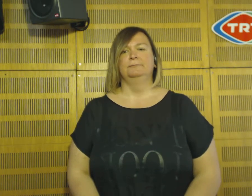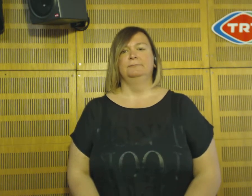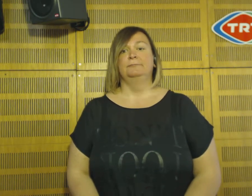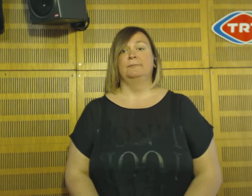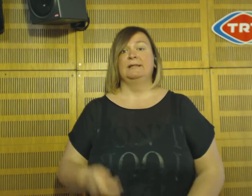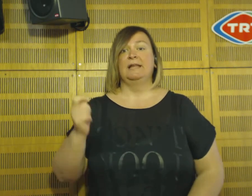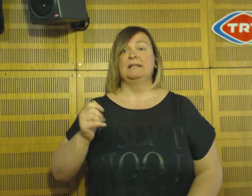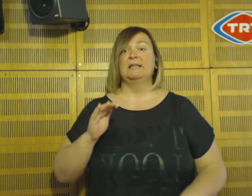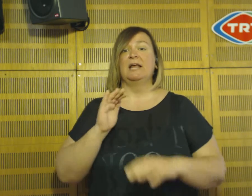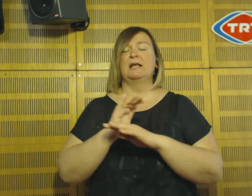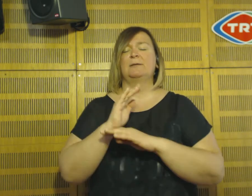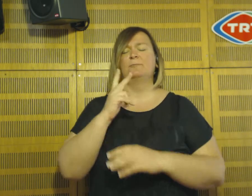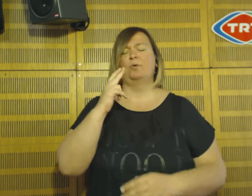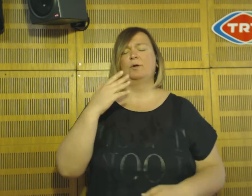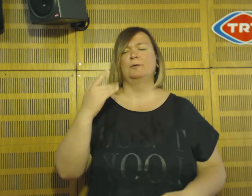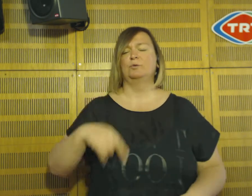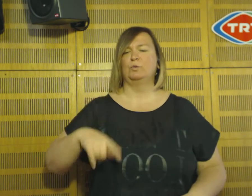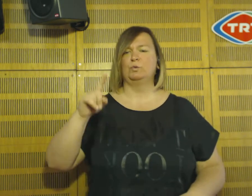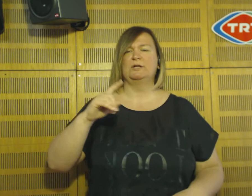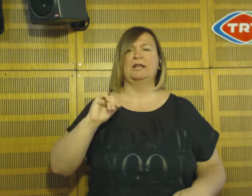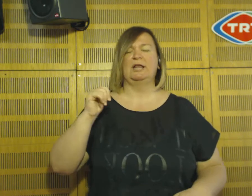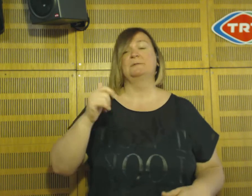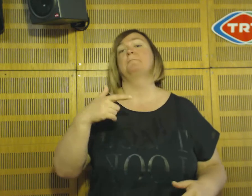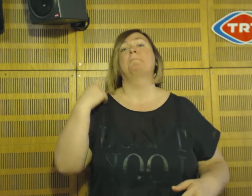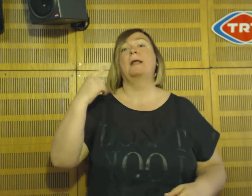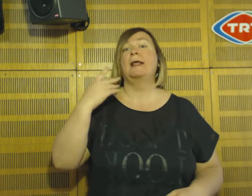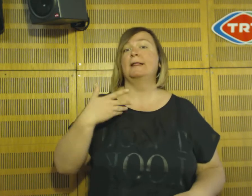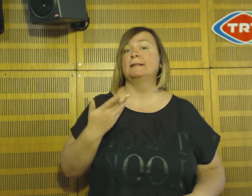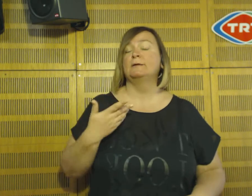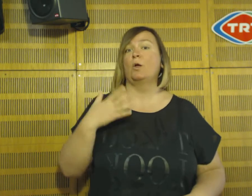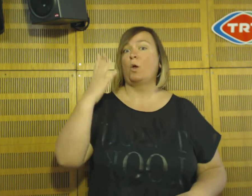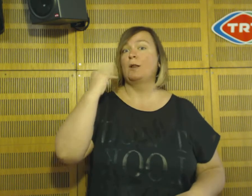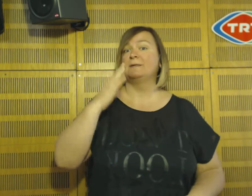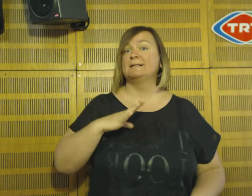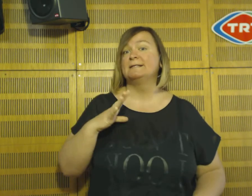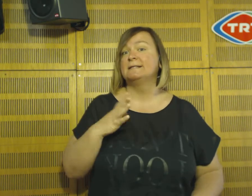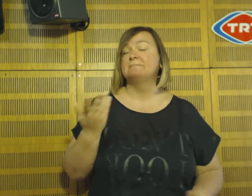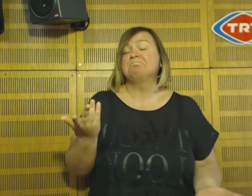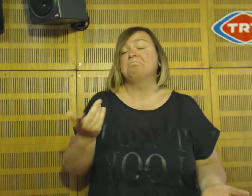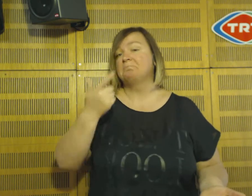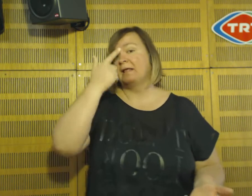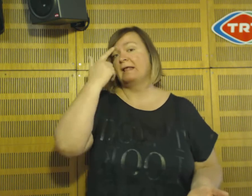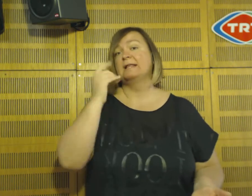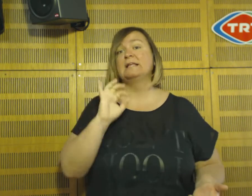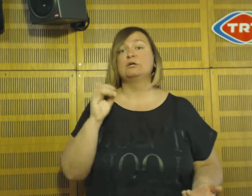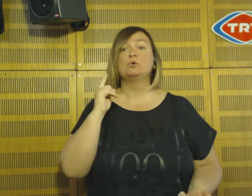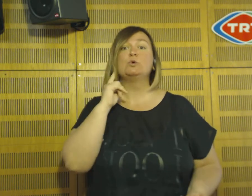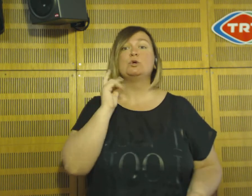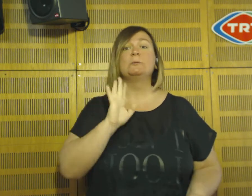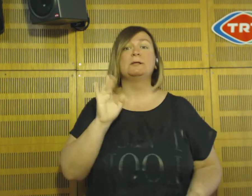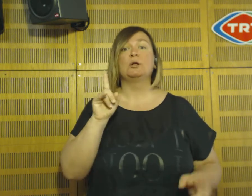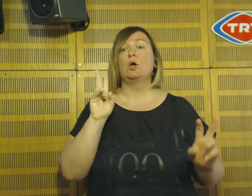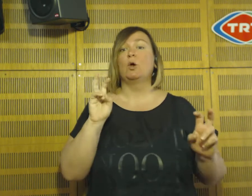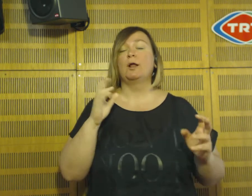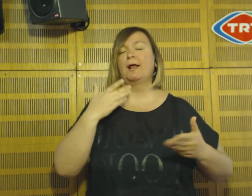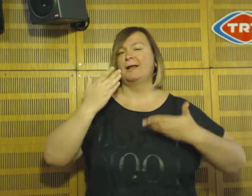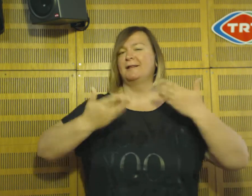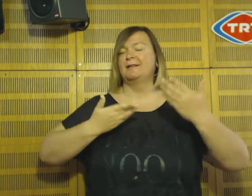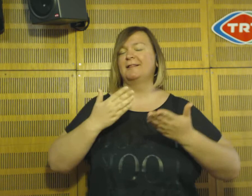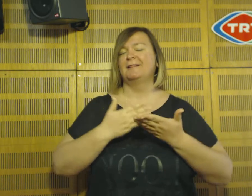Gerçek yaşam öykülerinden güncel gelişmelere, merak ettiğiniz, öğrenmeyi istediğiniz ya da belki de hiç duymadığınız konuları aktarmayı sürdüreceğiz